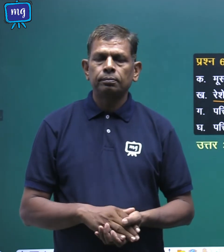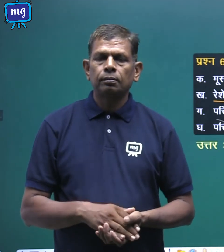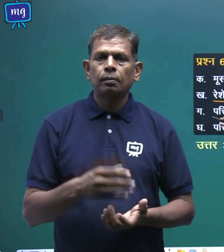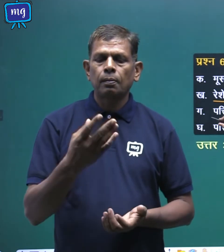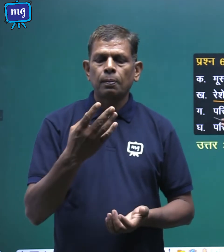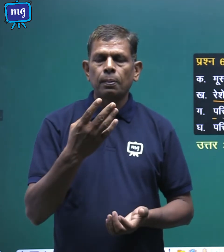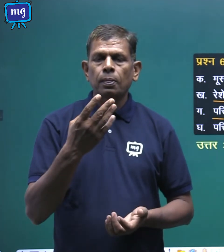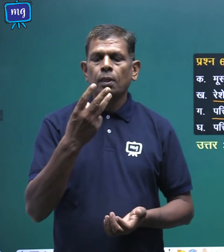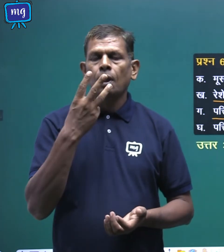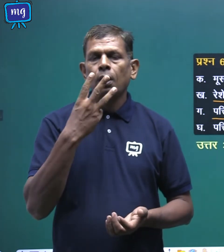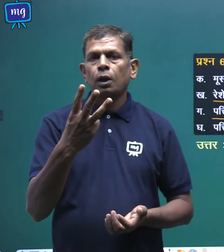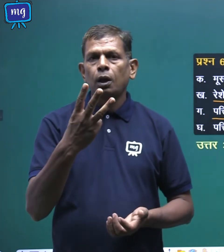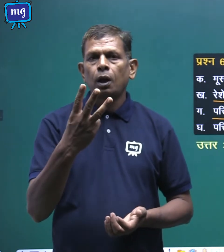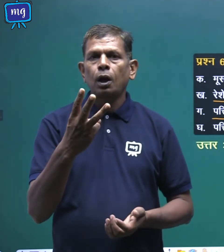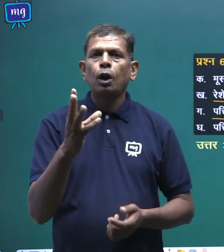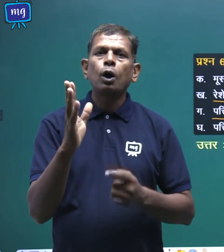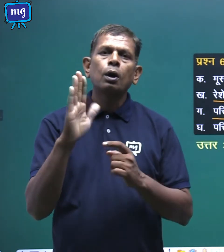तीसरा है पत्तियों में